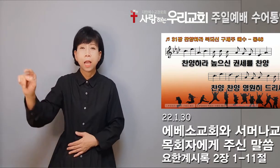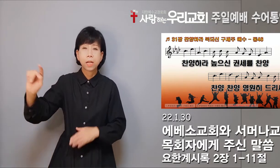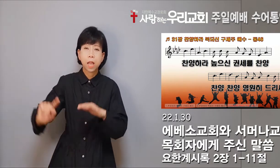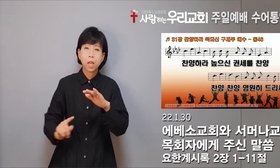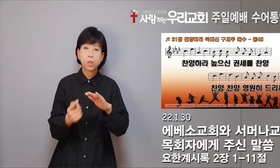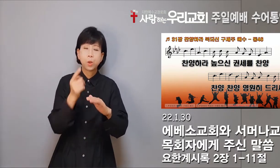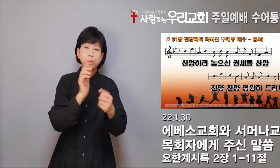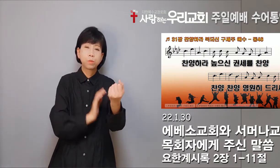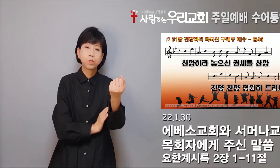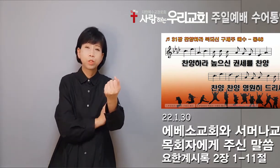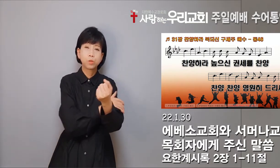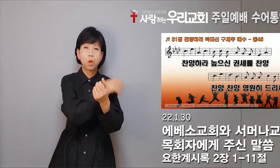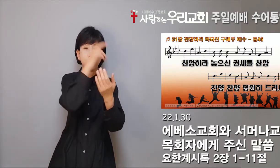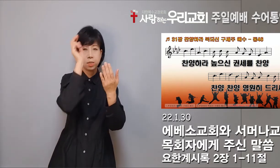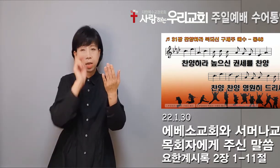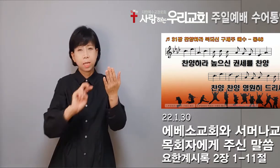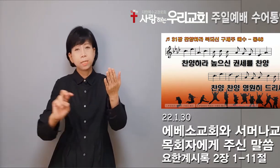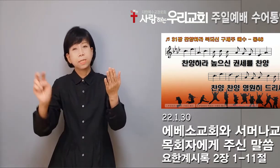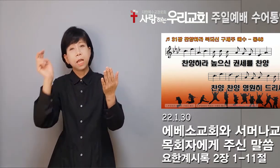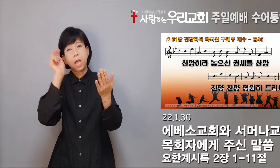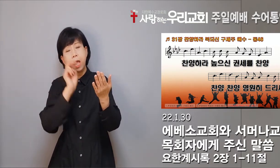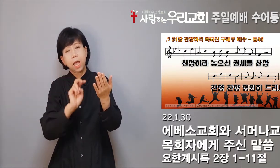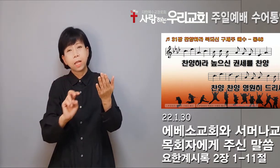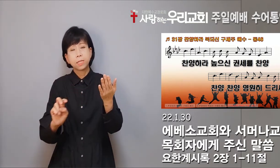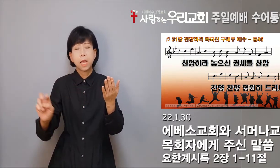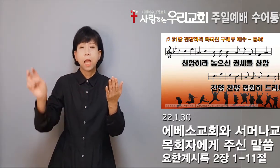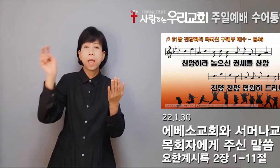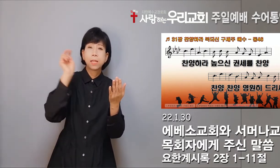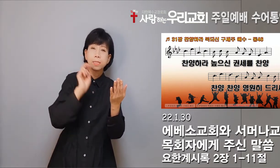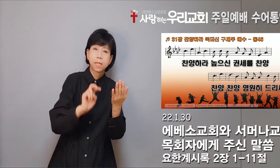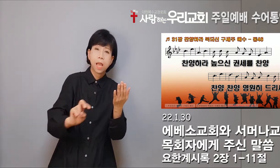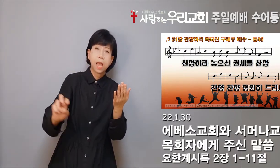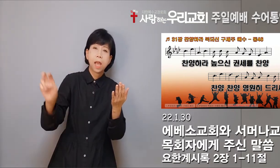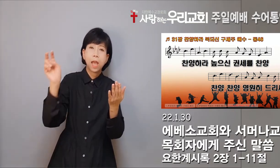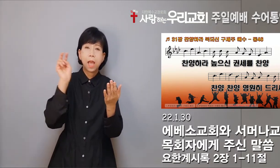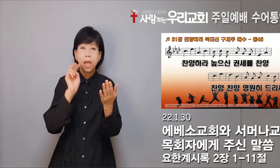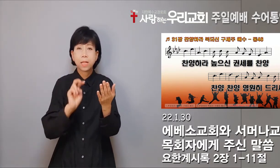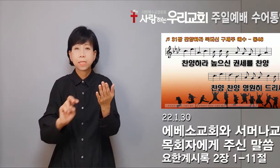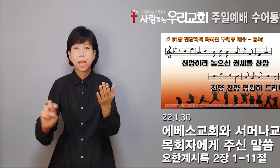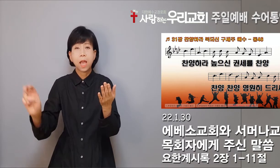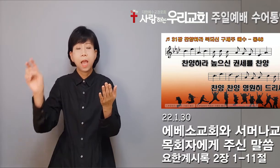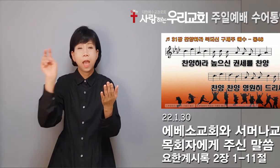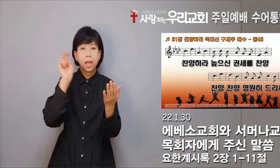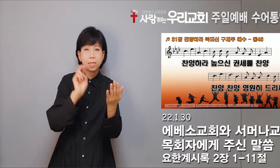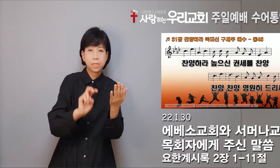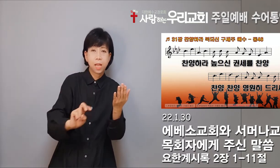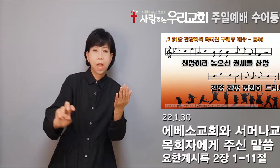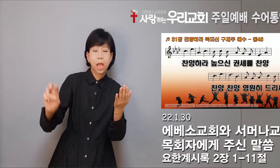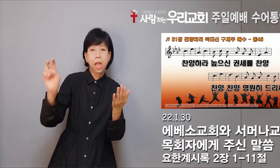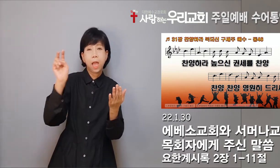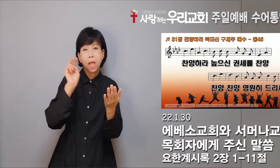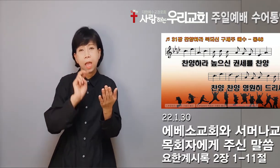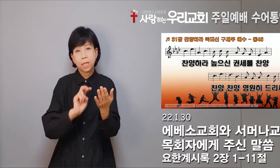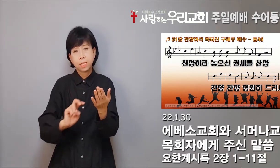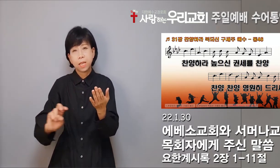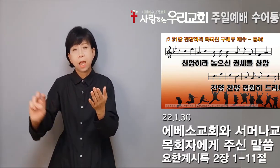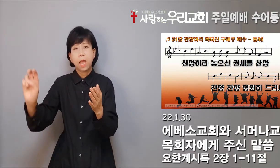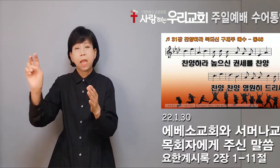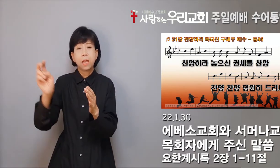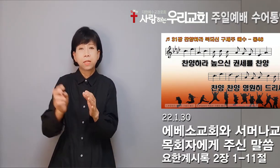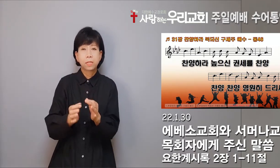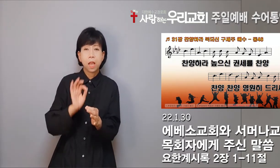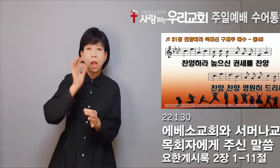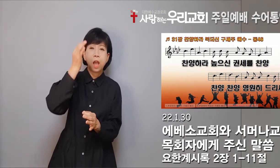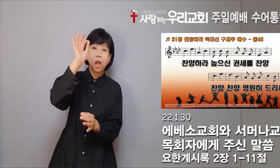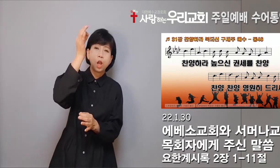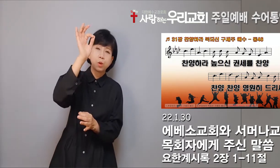찬양하라 높으신 권세를 찬양 찬양 찬양